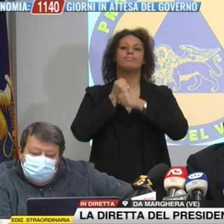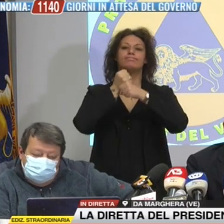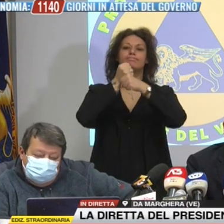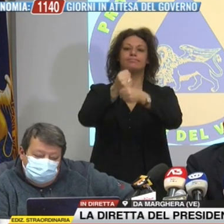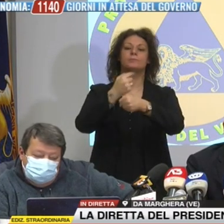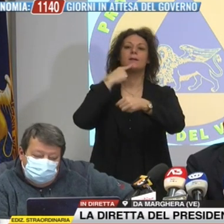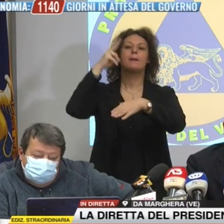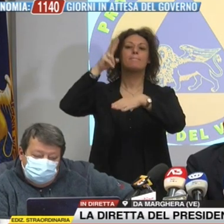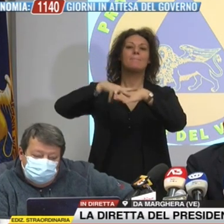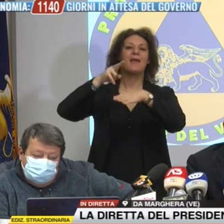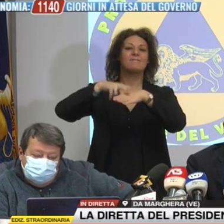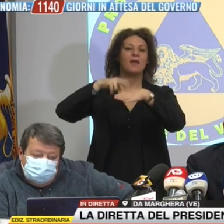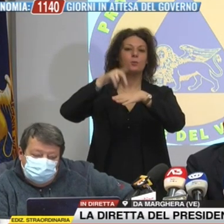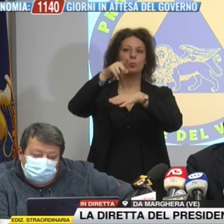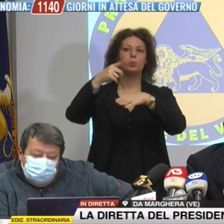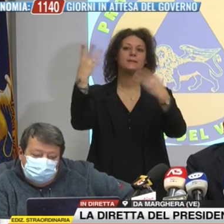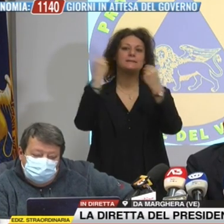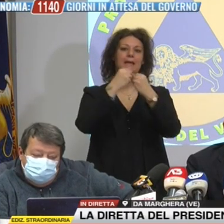come dicono loro, alle regioni, di